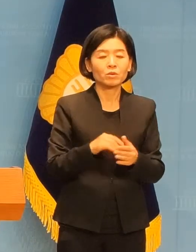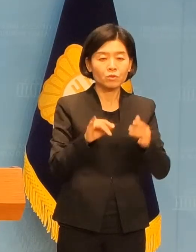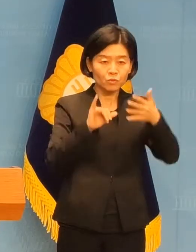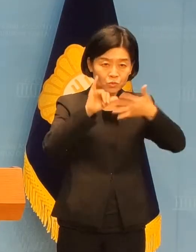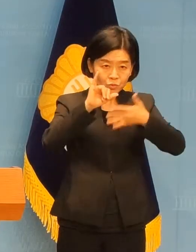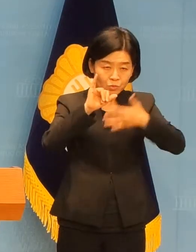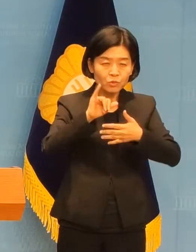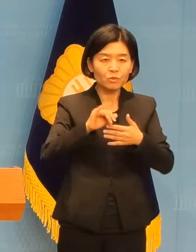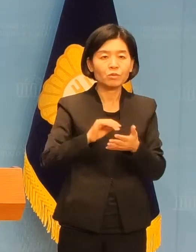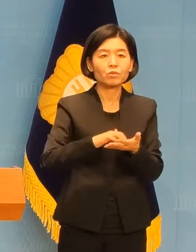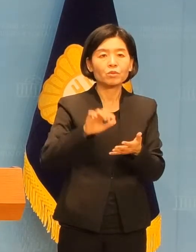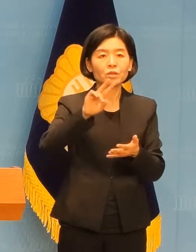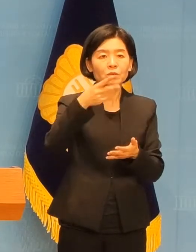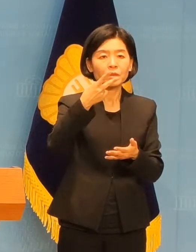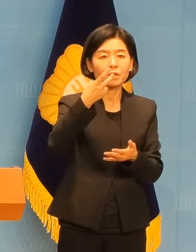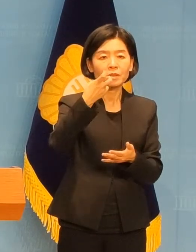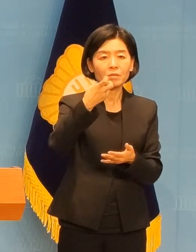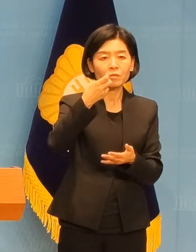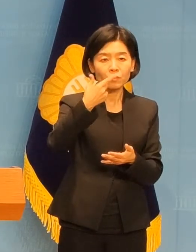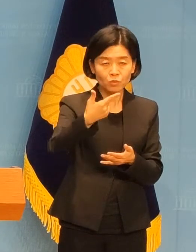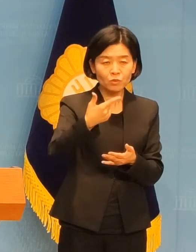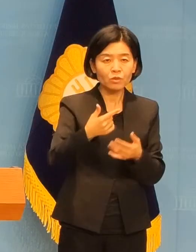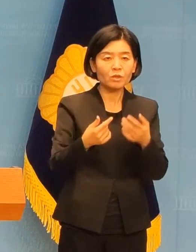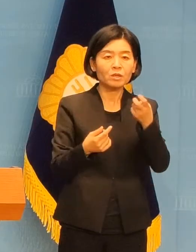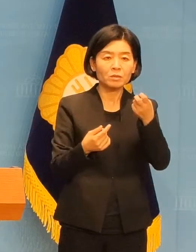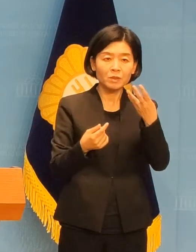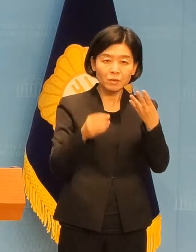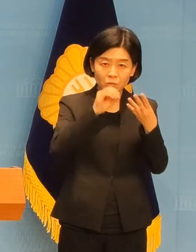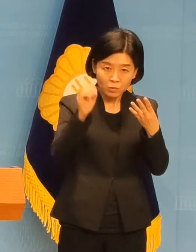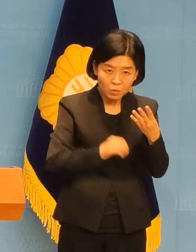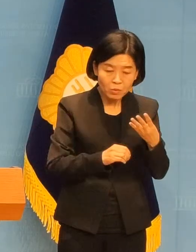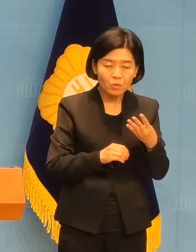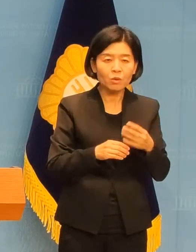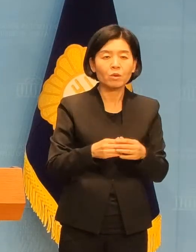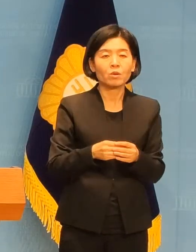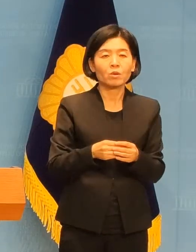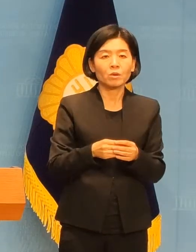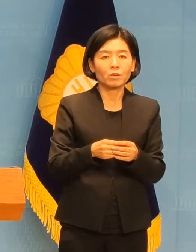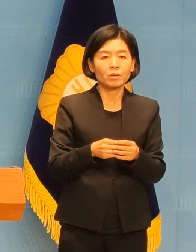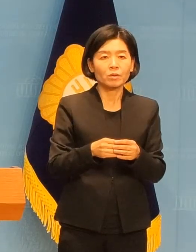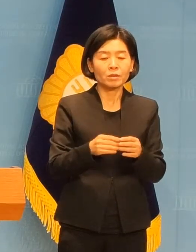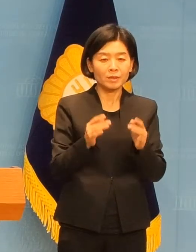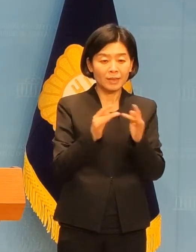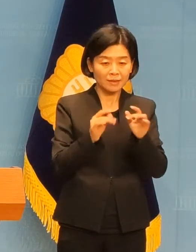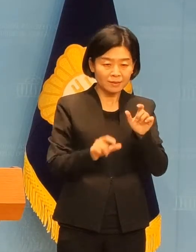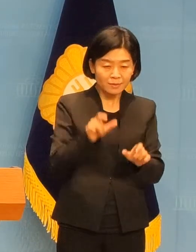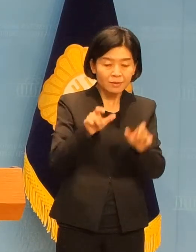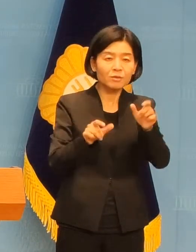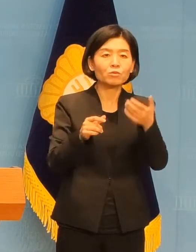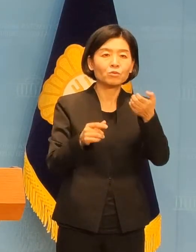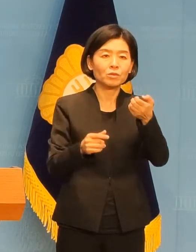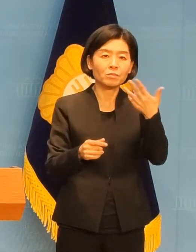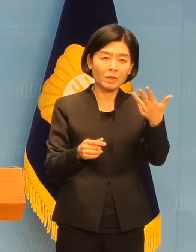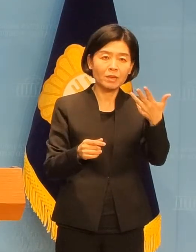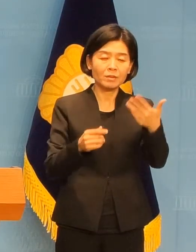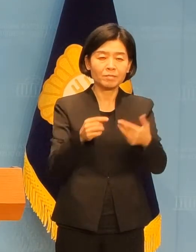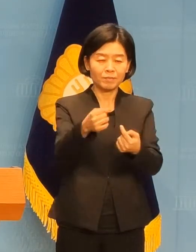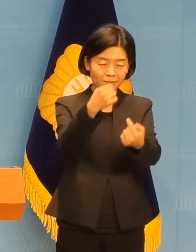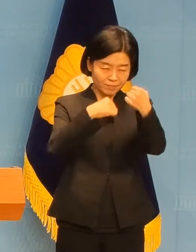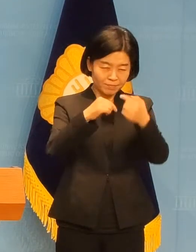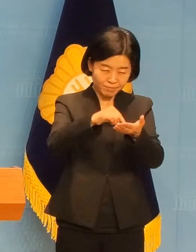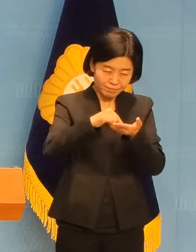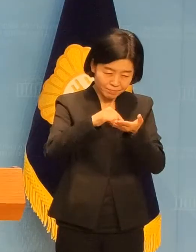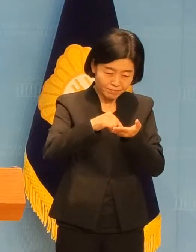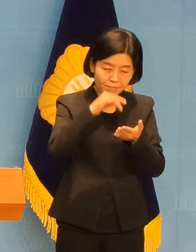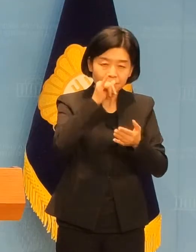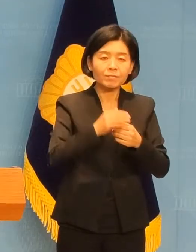유튜브는 261건 24%로 그 다음이고요. 댓글 98건 순으로 제보되었습니다.